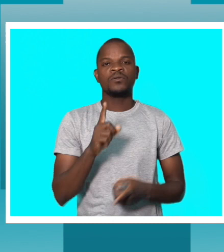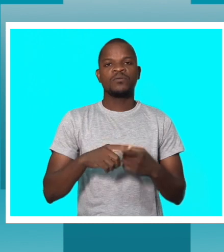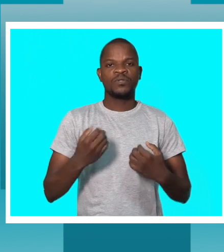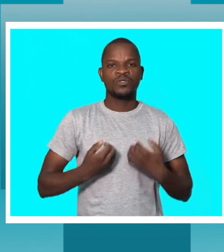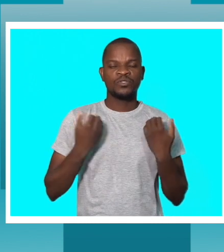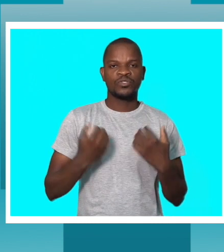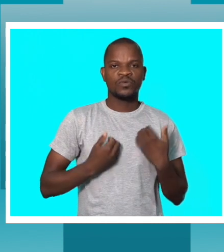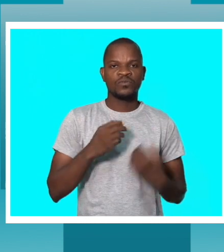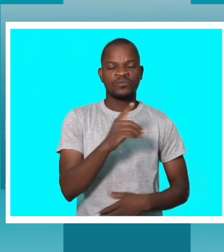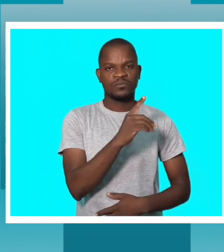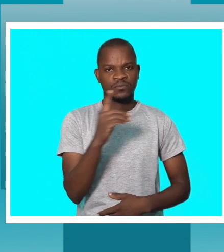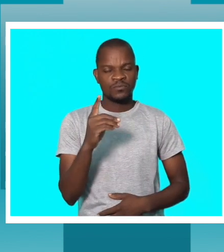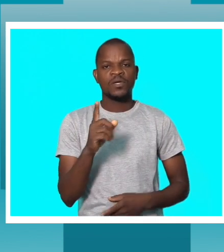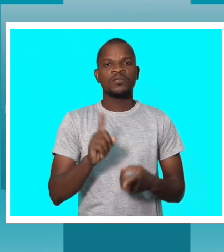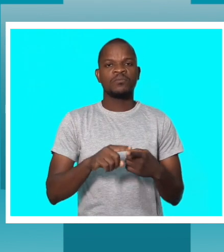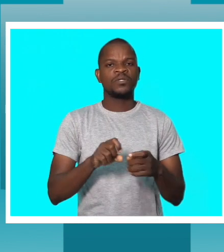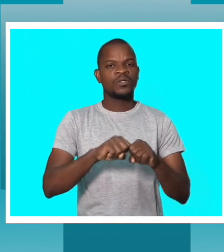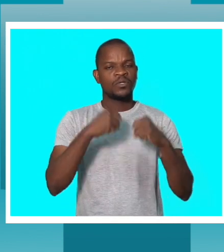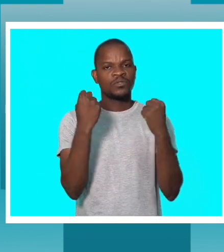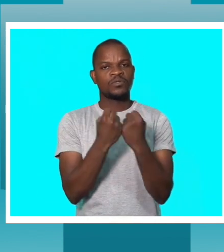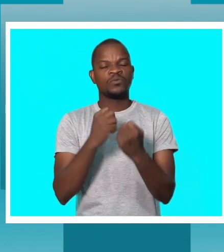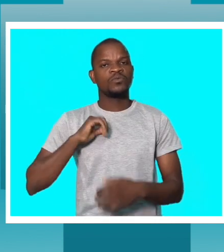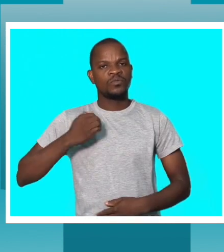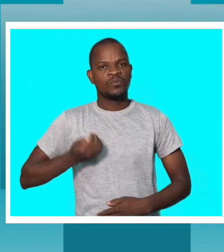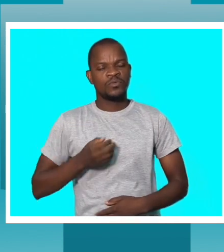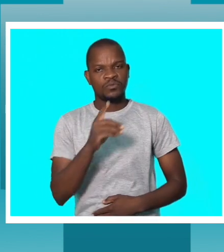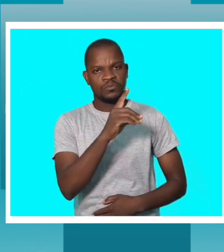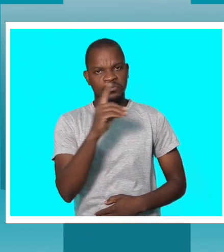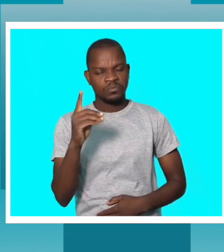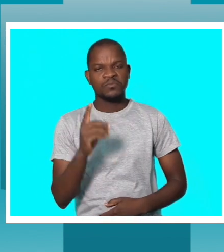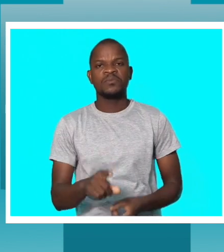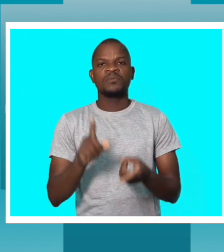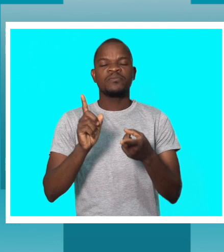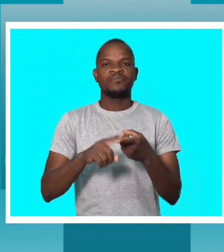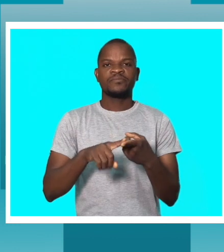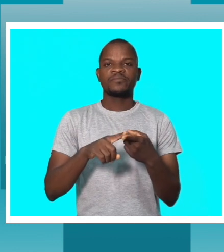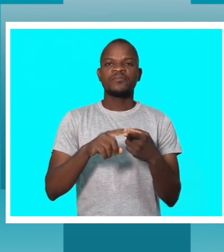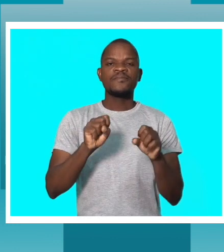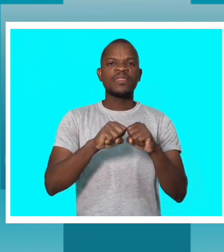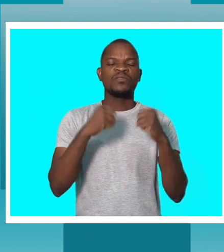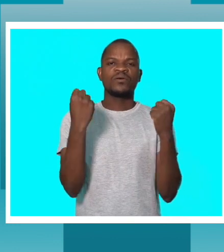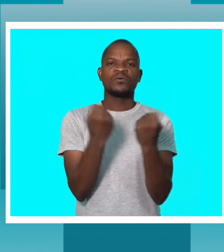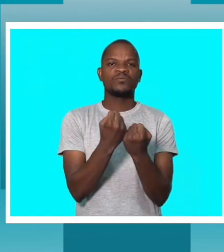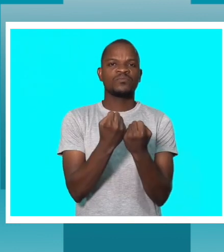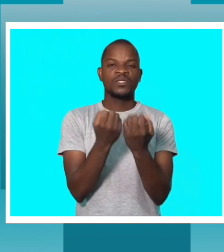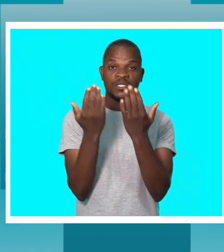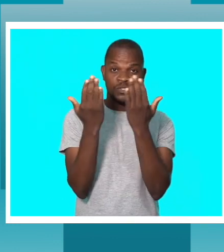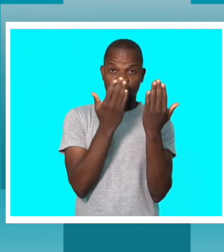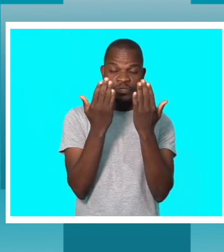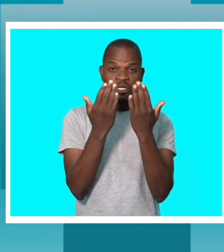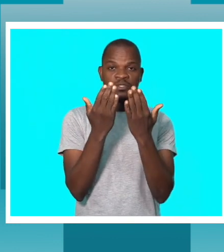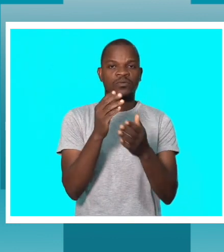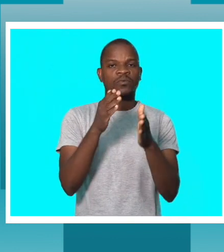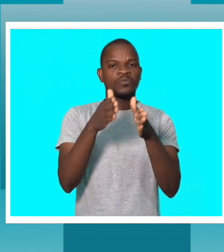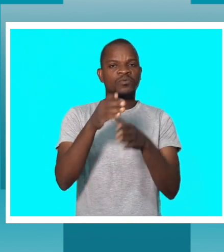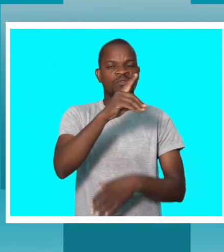visual, jovens com deficiência. Hoje encontramos organização de mulheres com deficiência, encontramos organização de